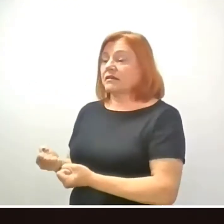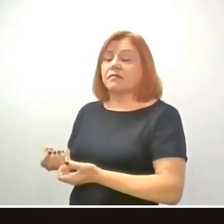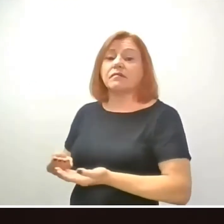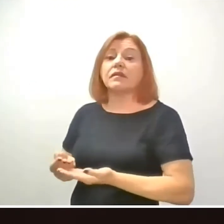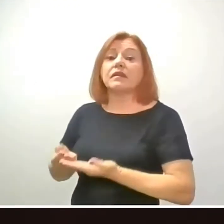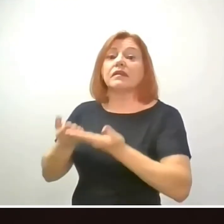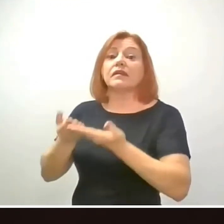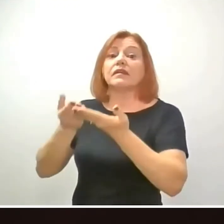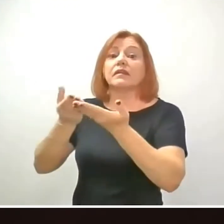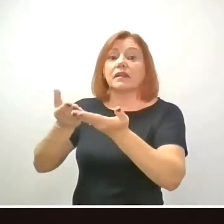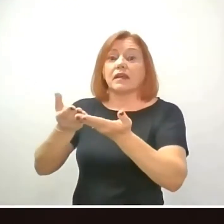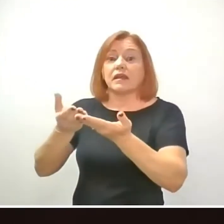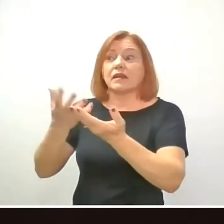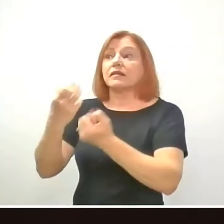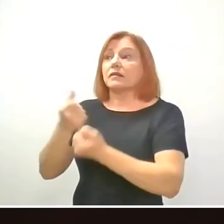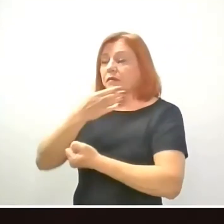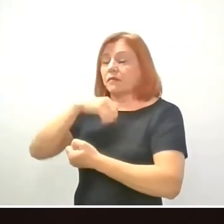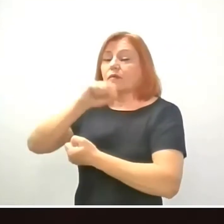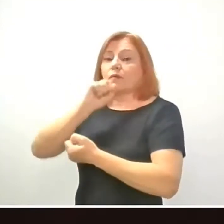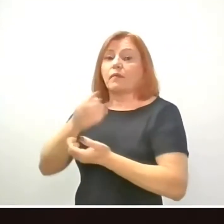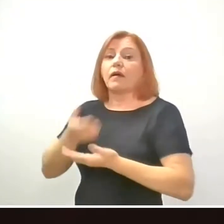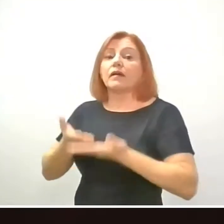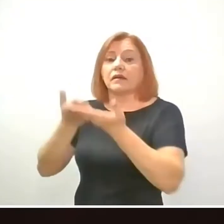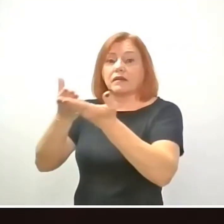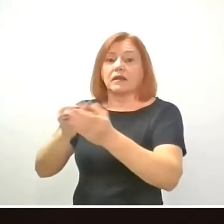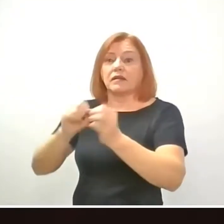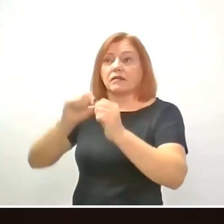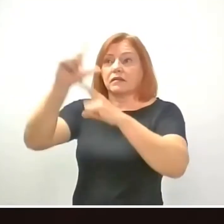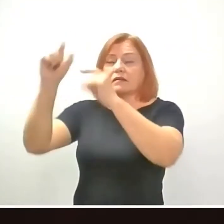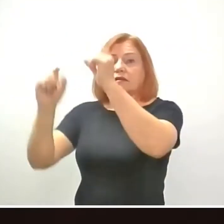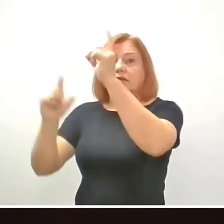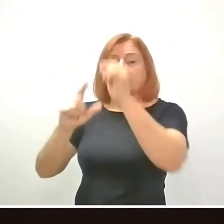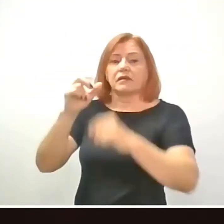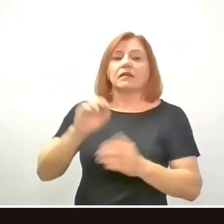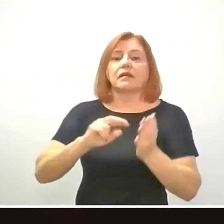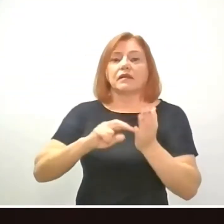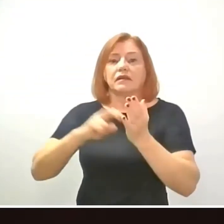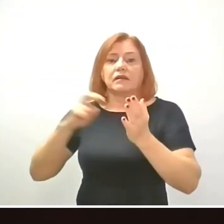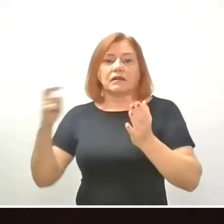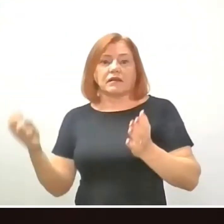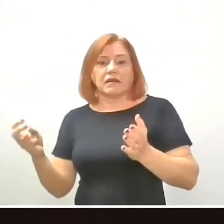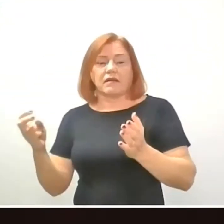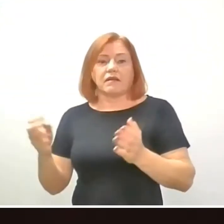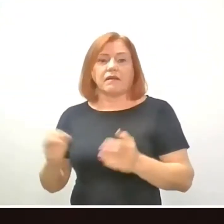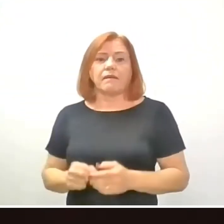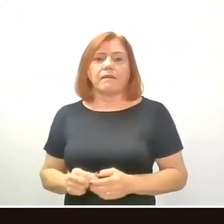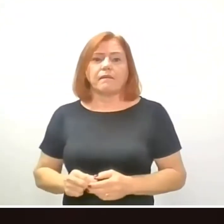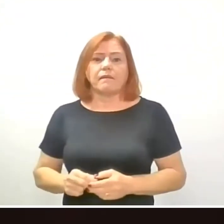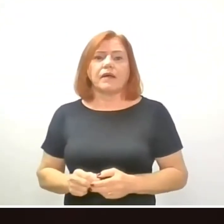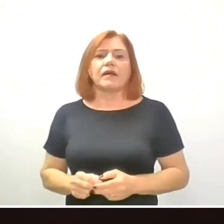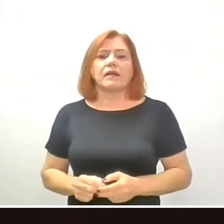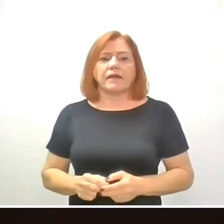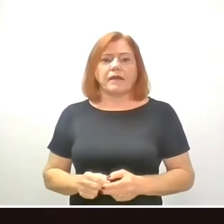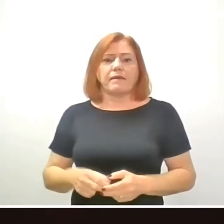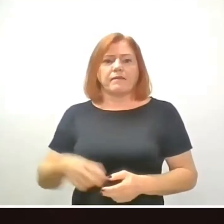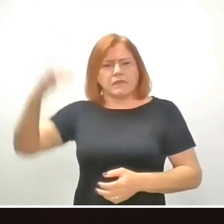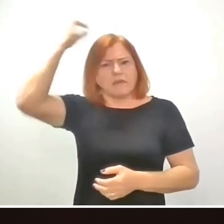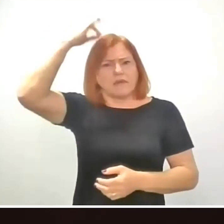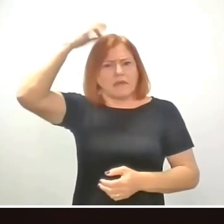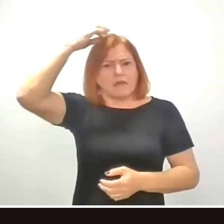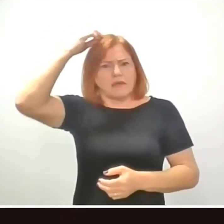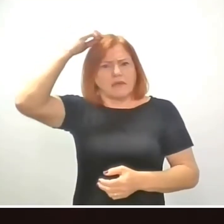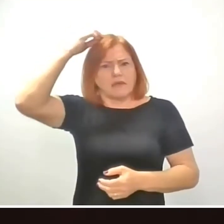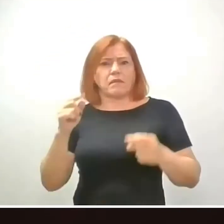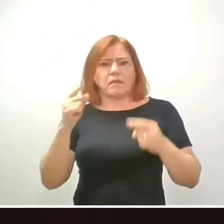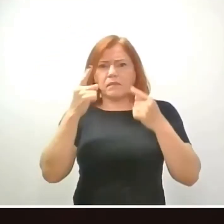Quem tem ouvidos, ouça o que o Espírito diz às igrejas. Muito